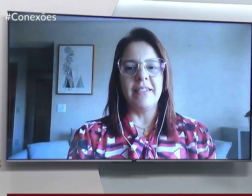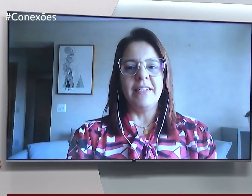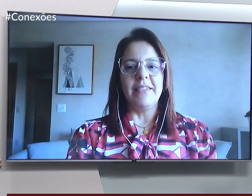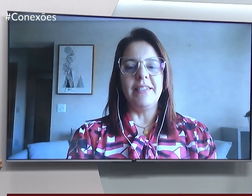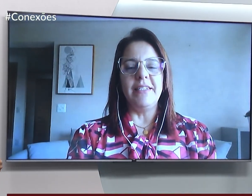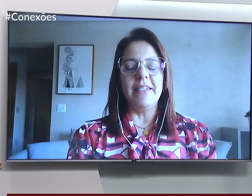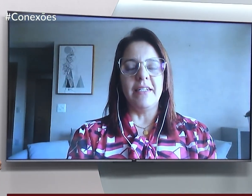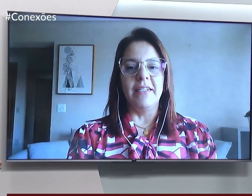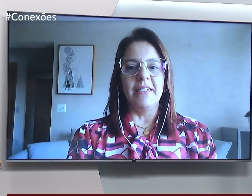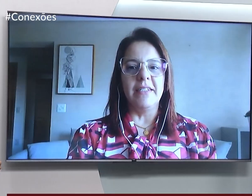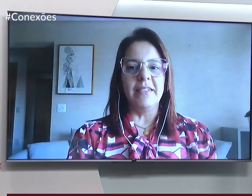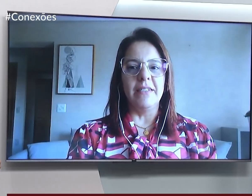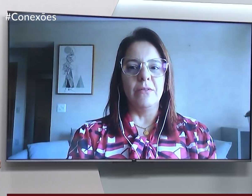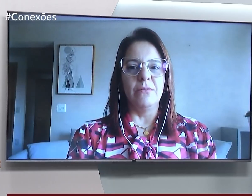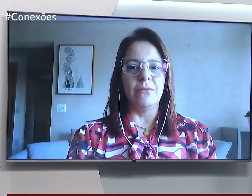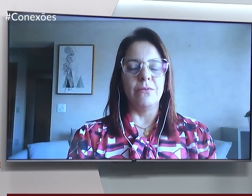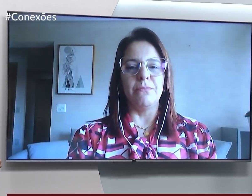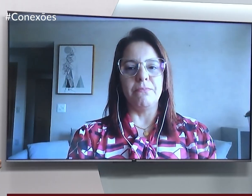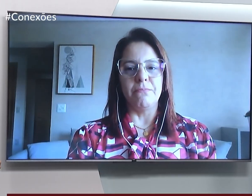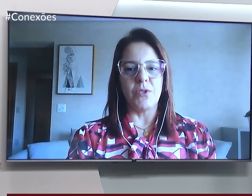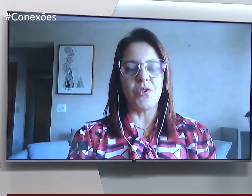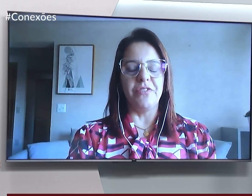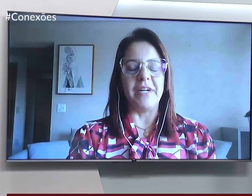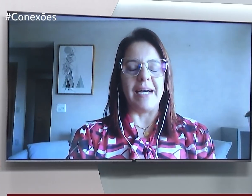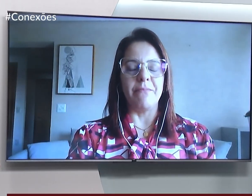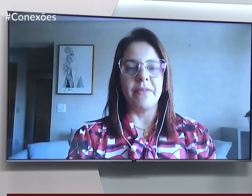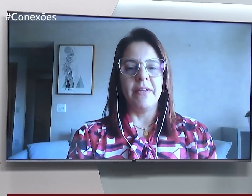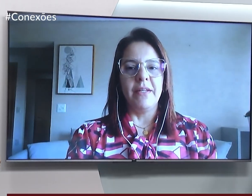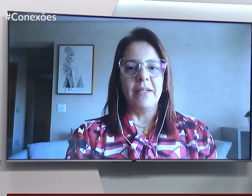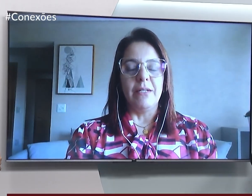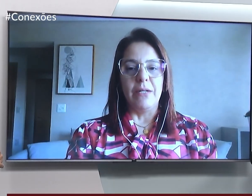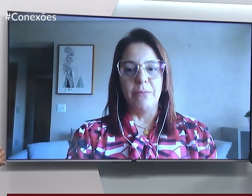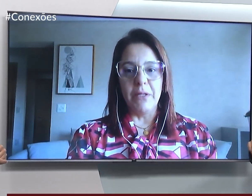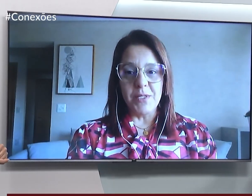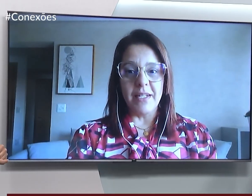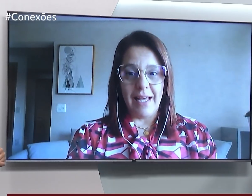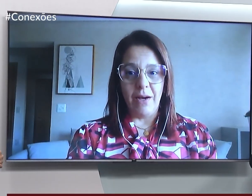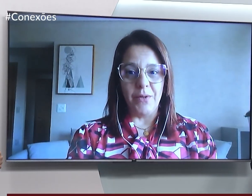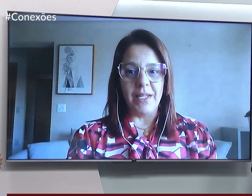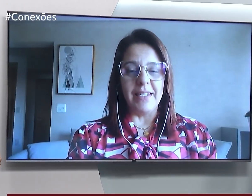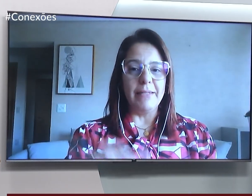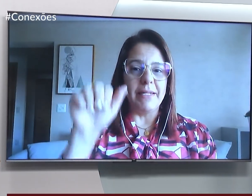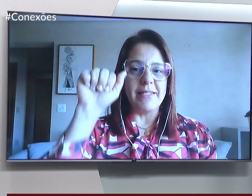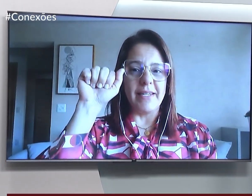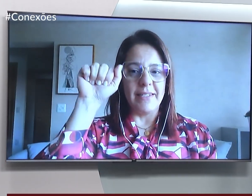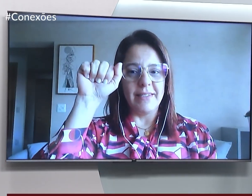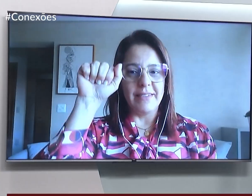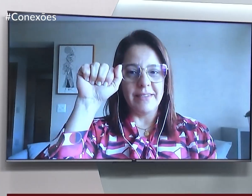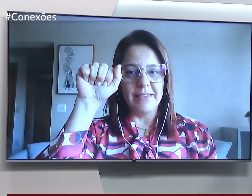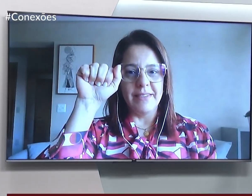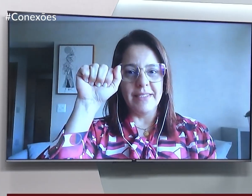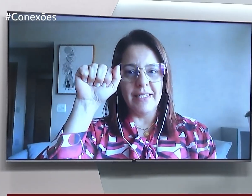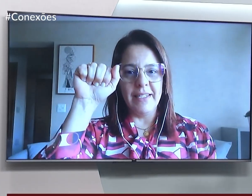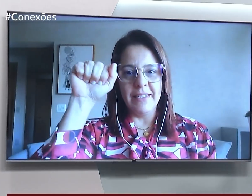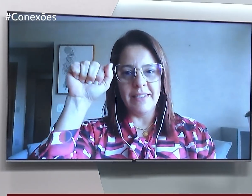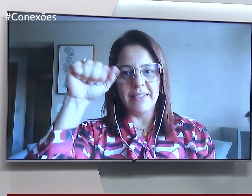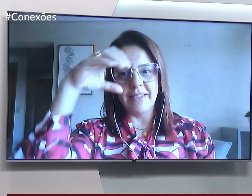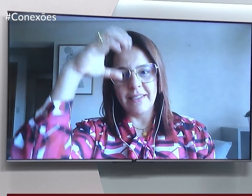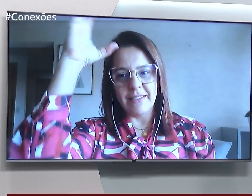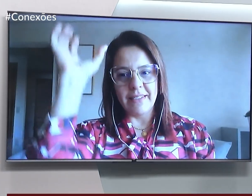esquerda e um sofá. Certo. O meu sinal em Libras é